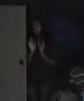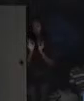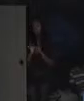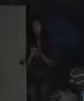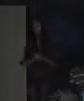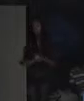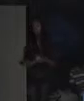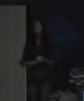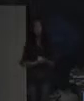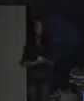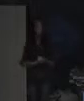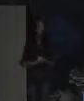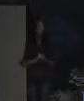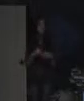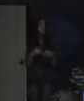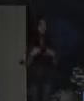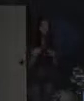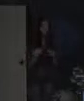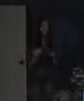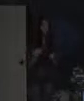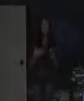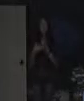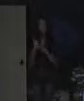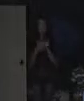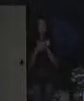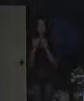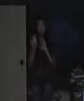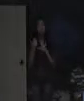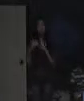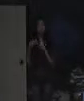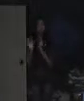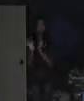Pela competência, encaminharemos para a comissão.